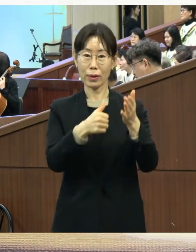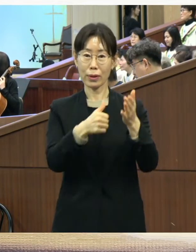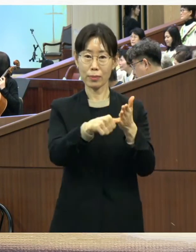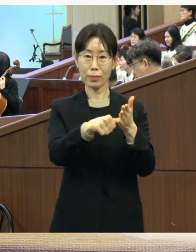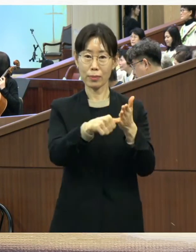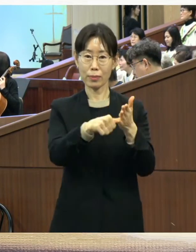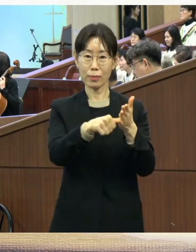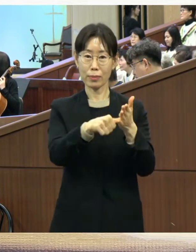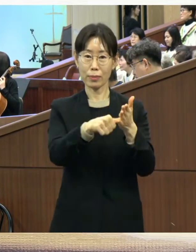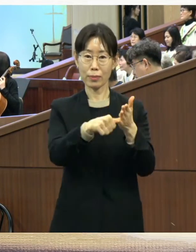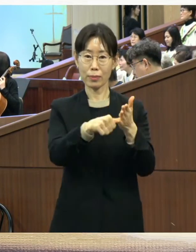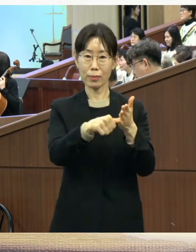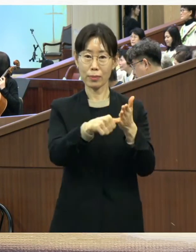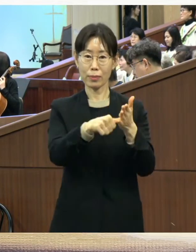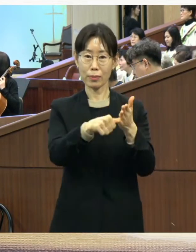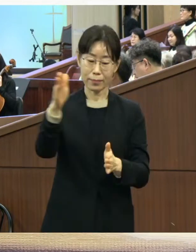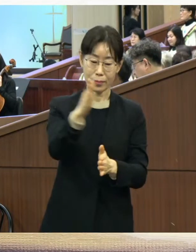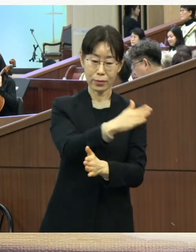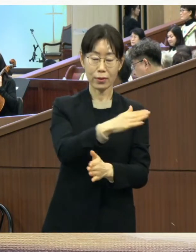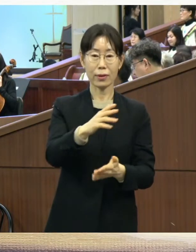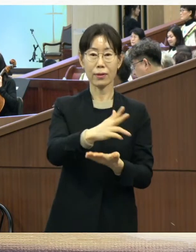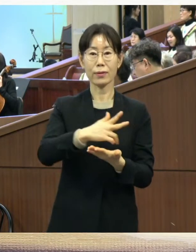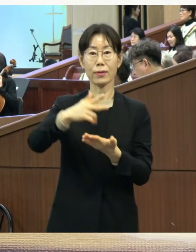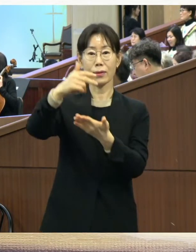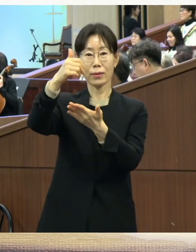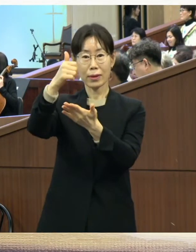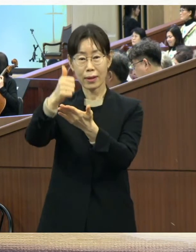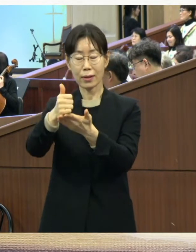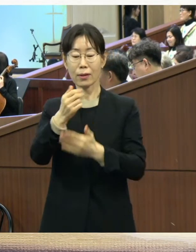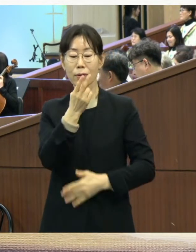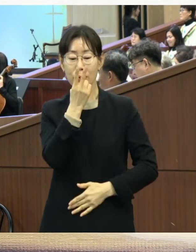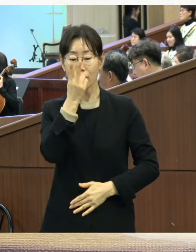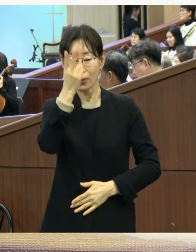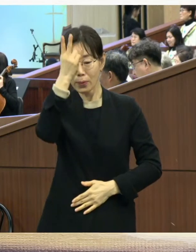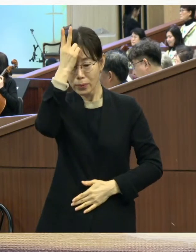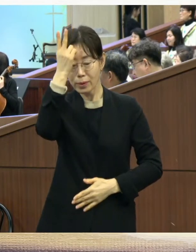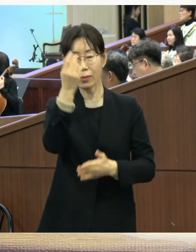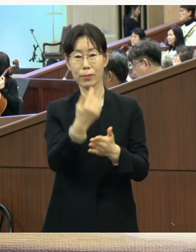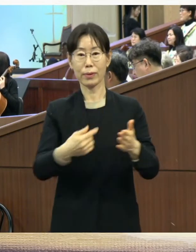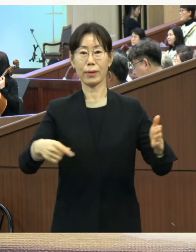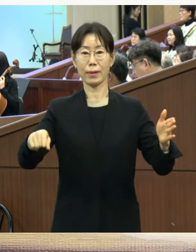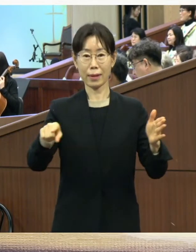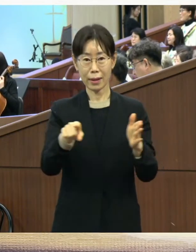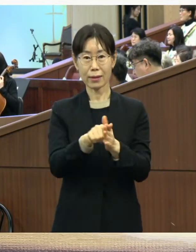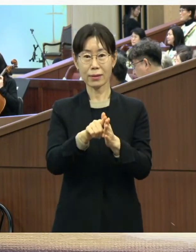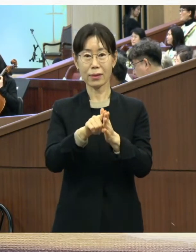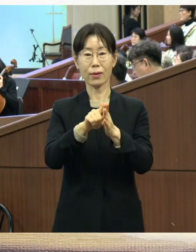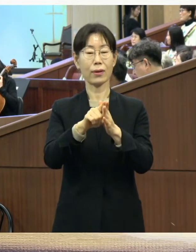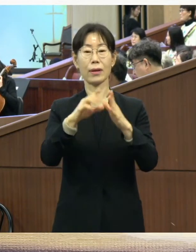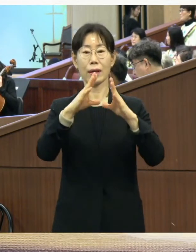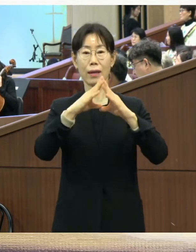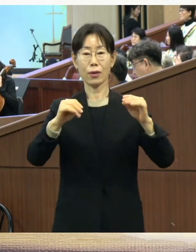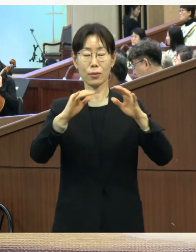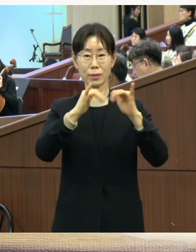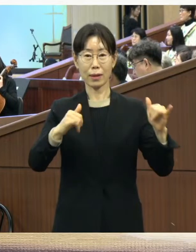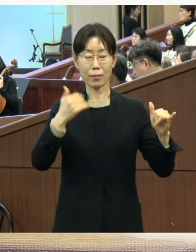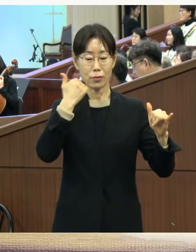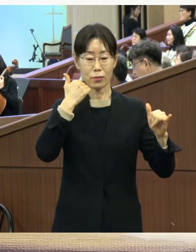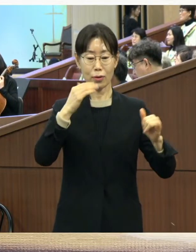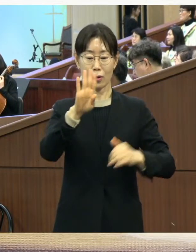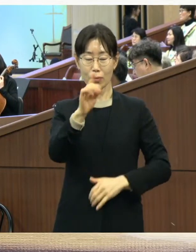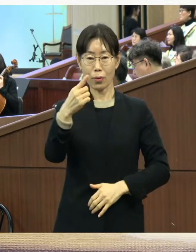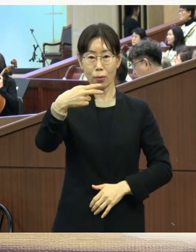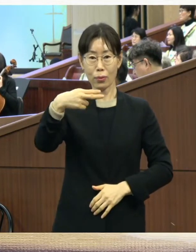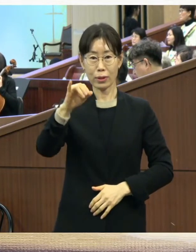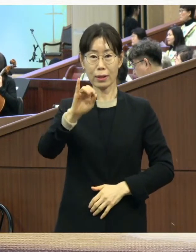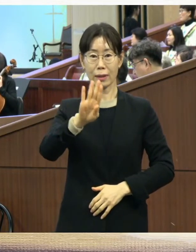주관하게 한 때부터 여호와께서 요셉을 위하여 그 애굽 사람의 집에